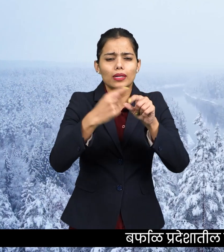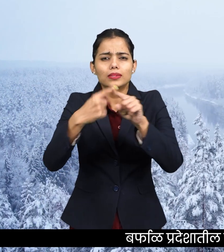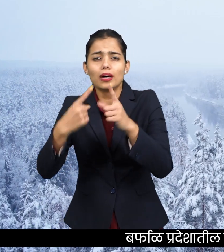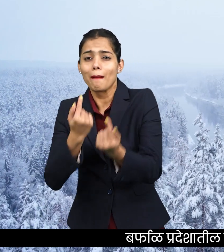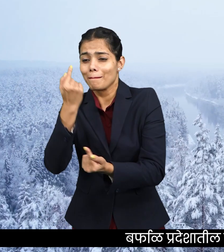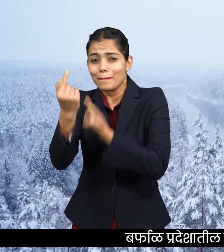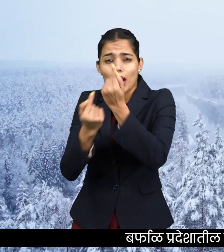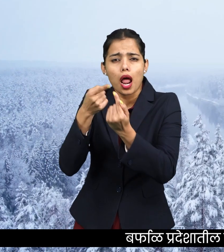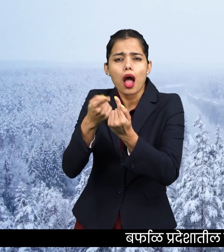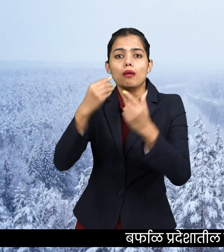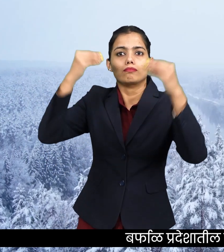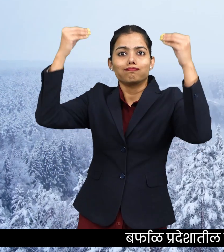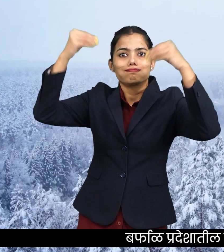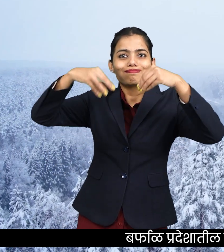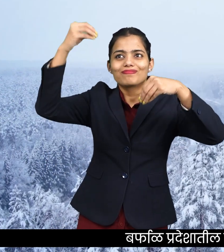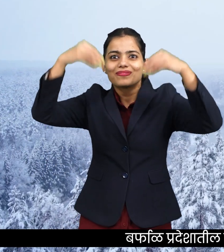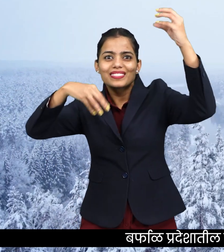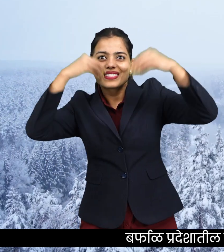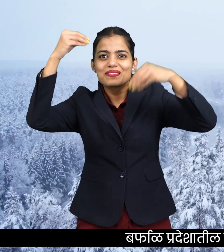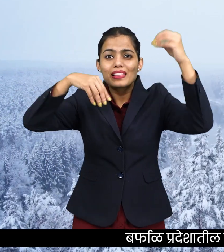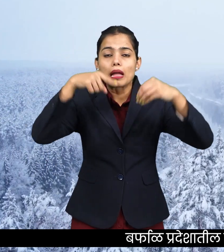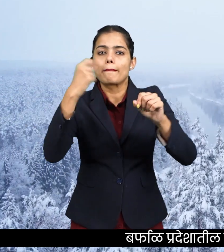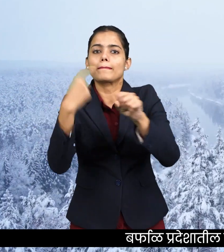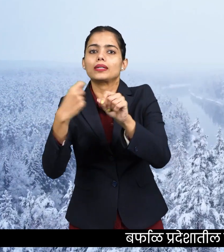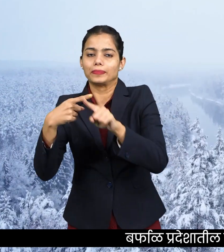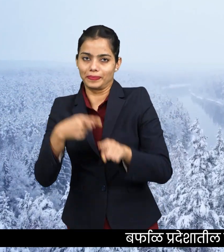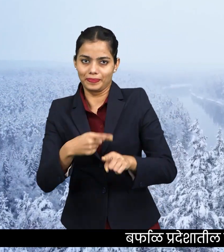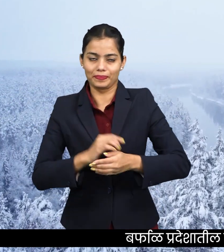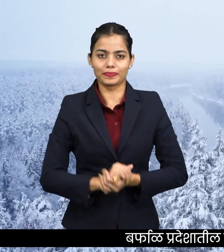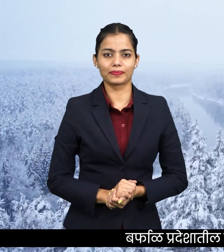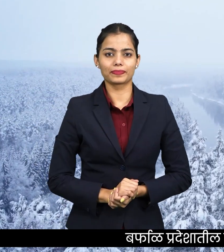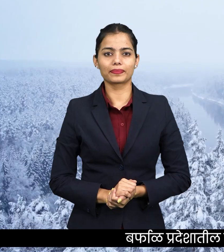बर्फाळ प्रदेशातील वनस्पतीमधले अनुकूलन.